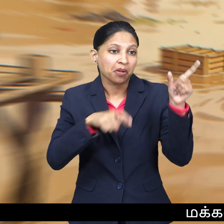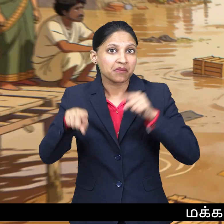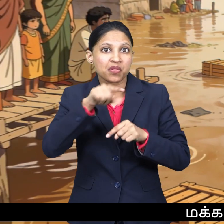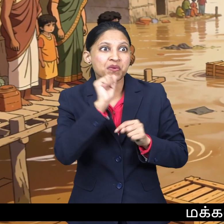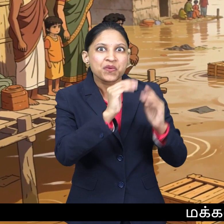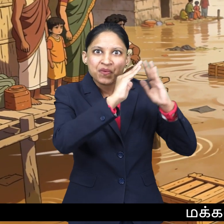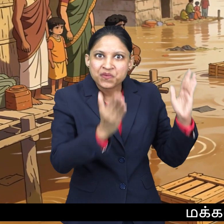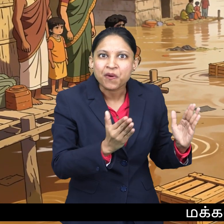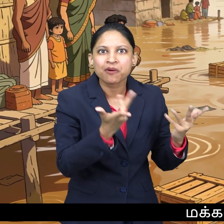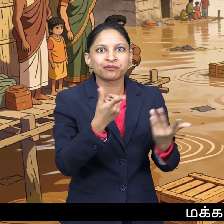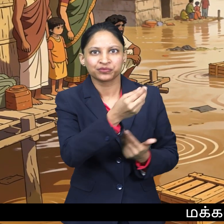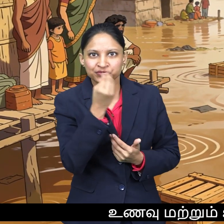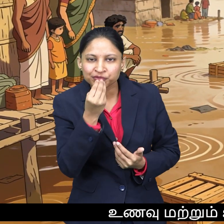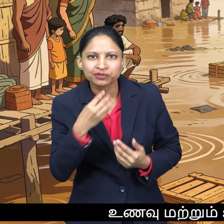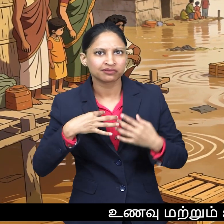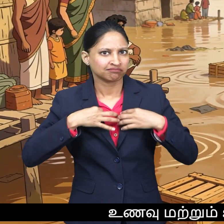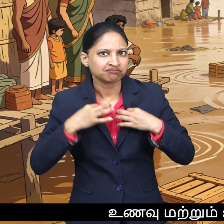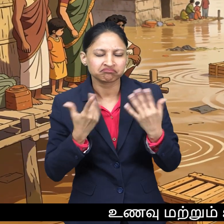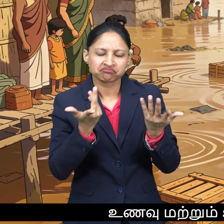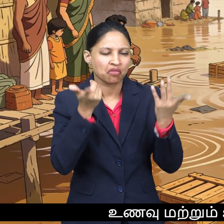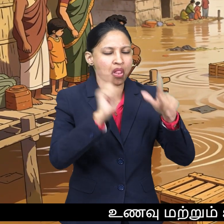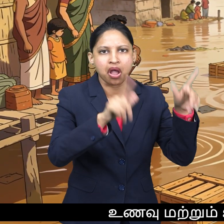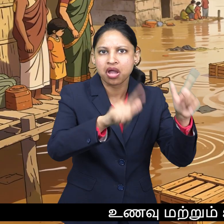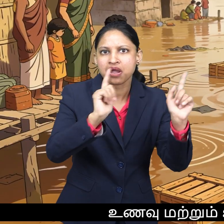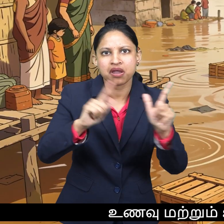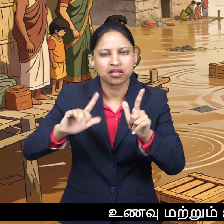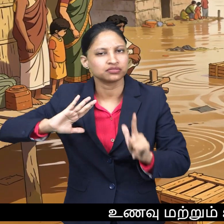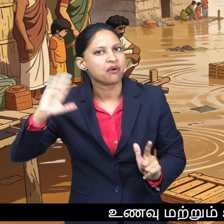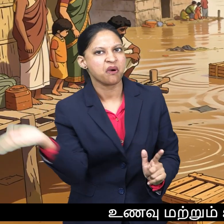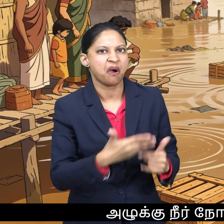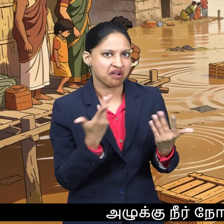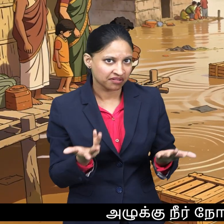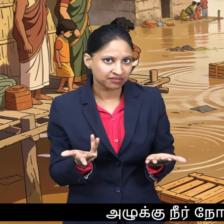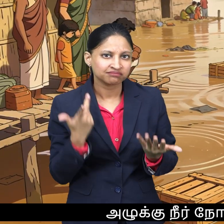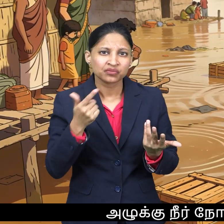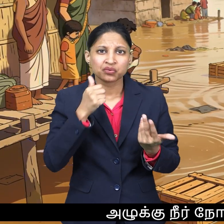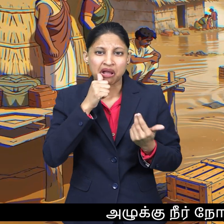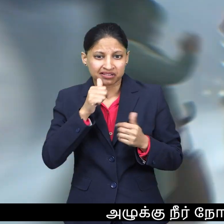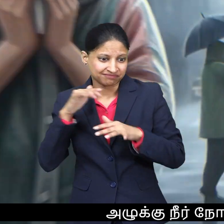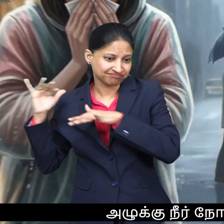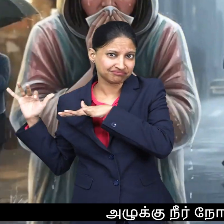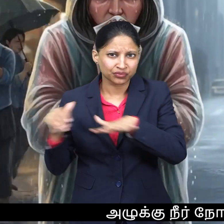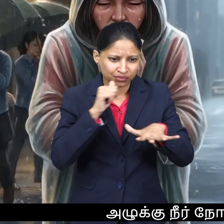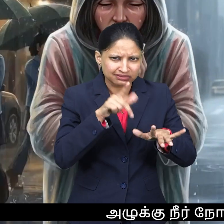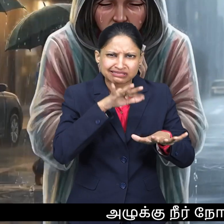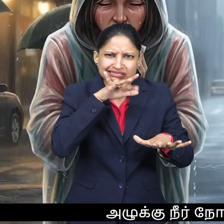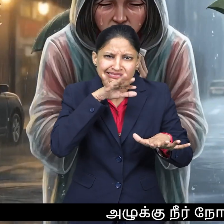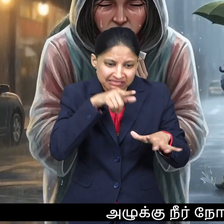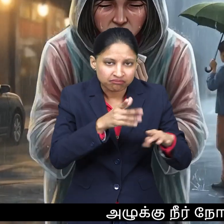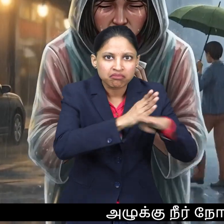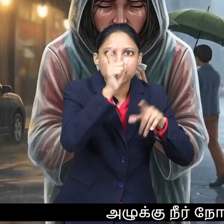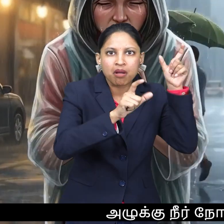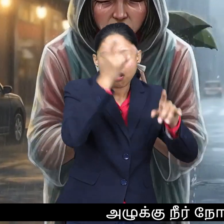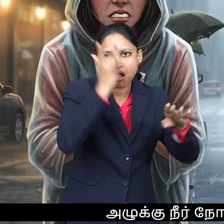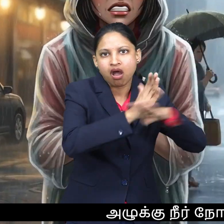மக்கள் தங்கள் வீடுகள், உணவு மற்றும் உடைகளை இழக்க நேரிடும். அழுக்கு நீர் நோய்களை பரப்பக்கூடும்.